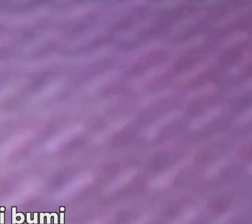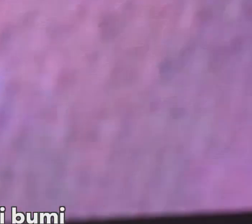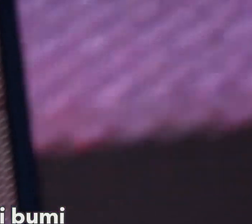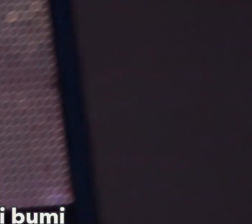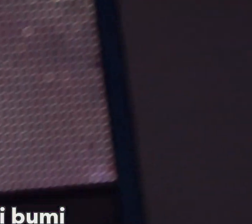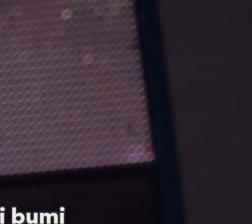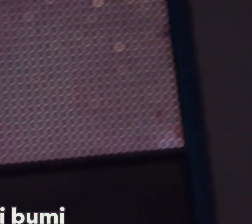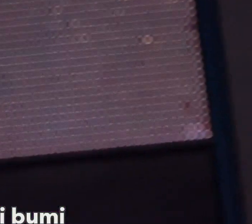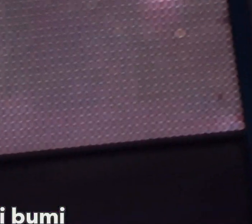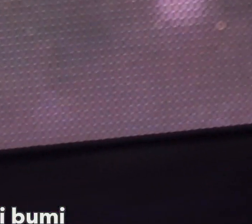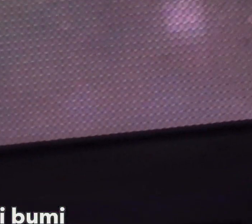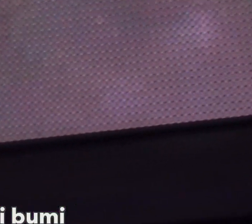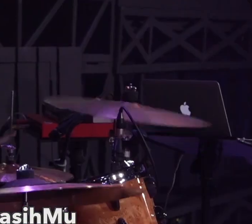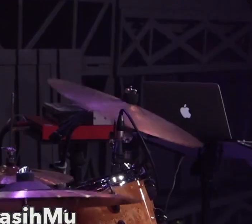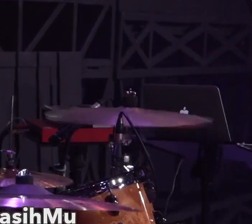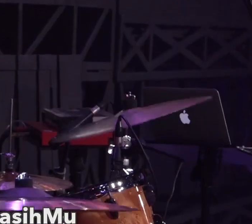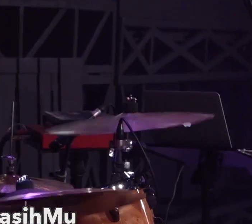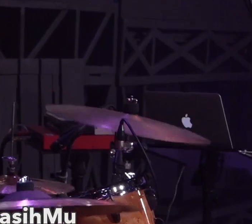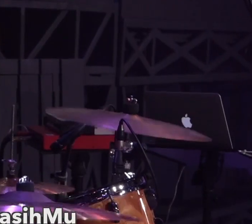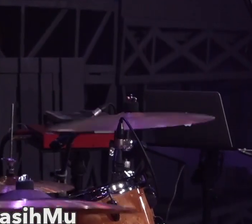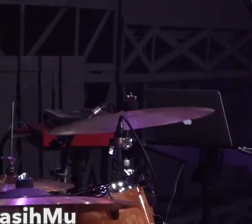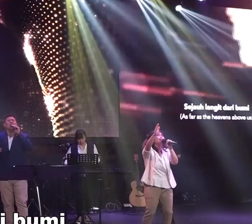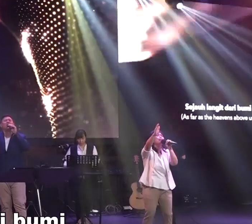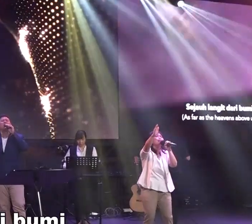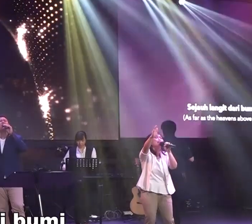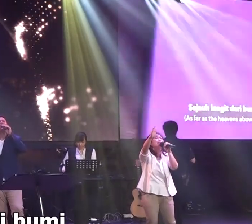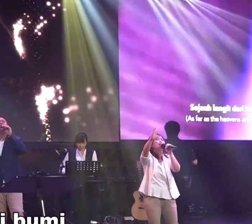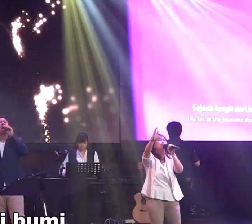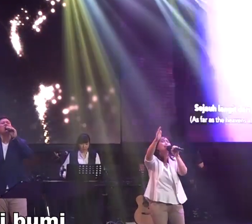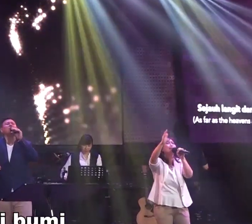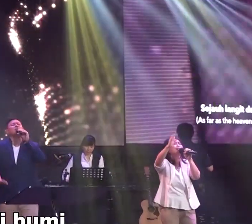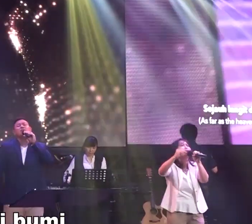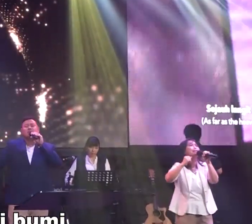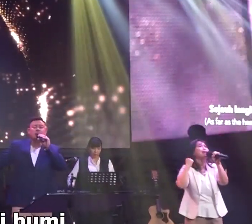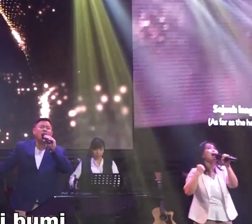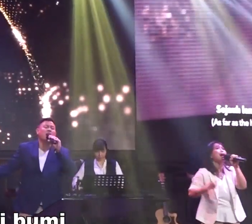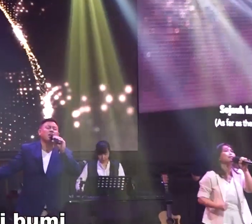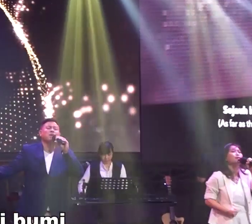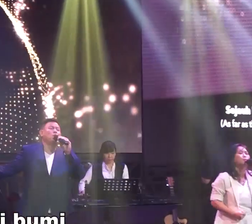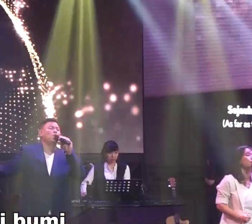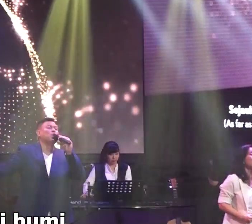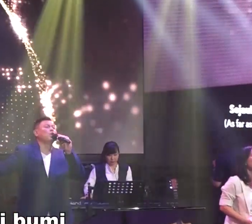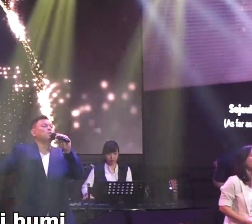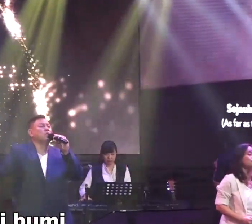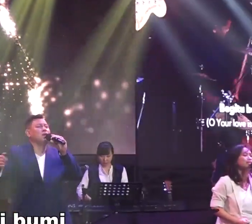langit dari bumi, begitu besar.